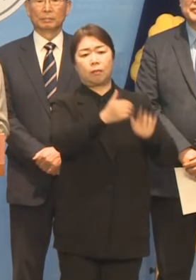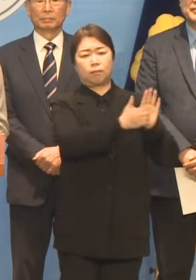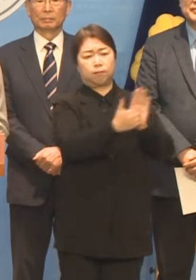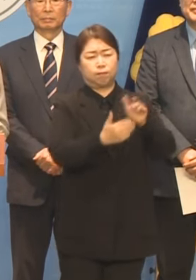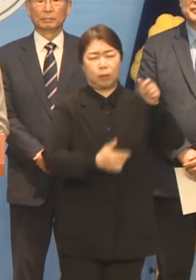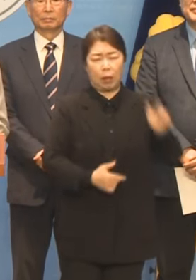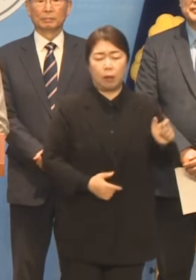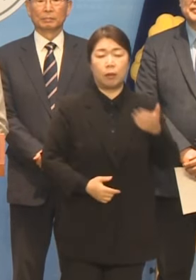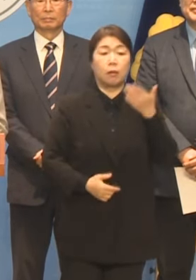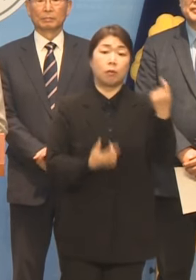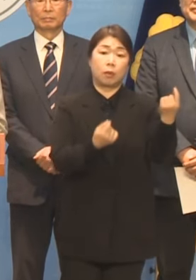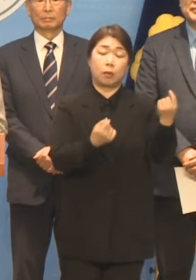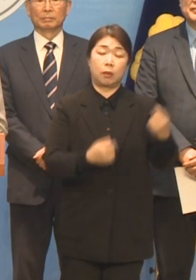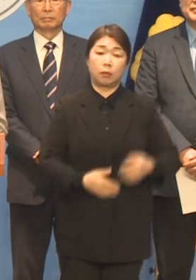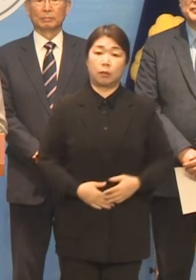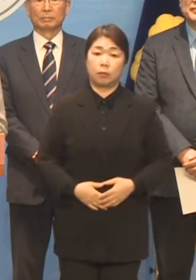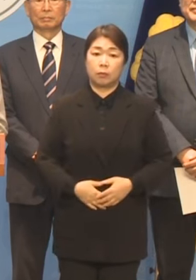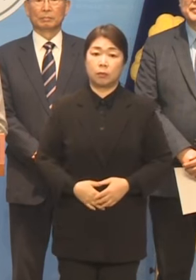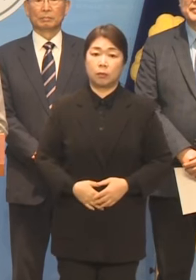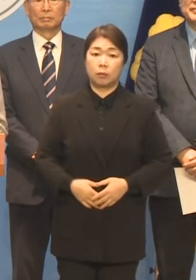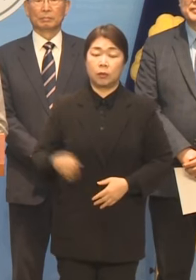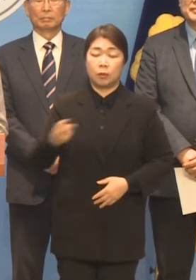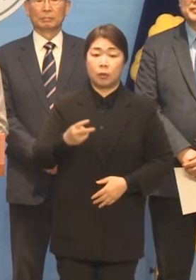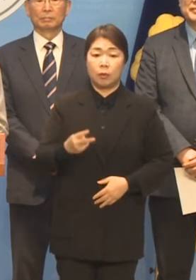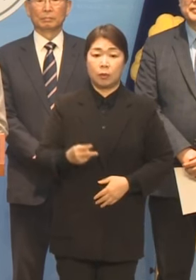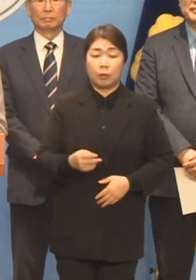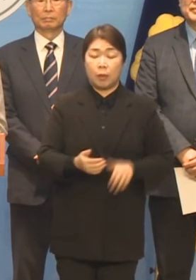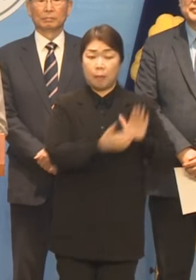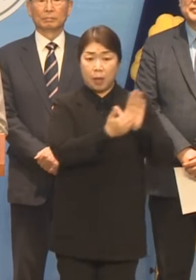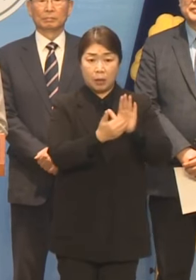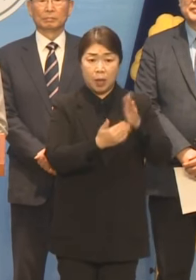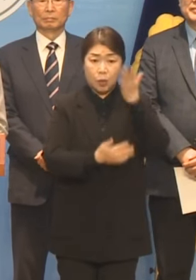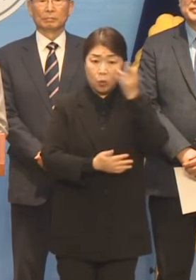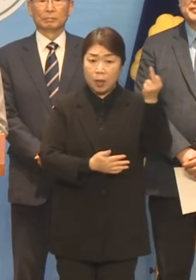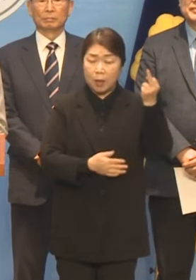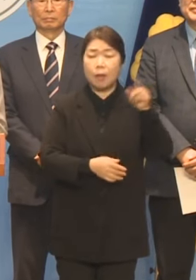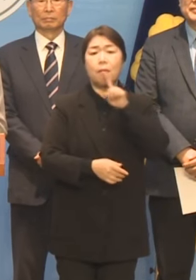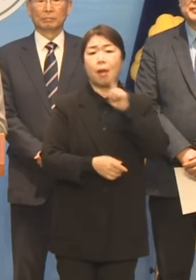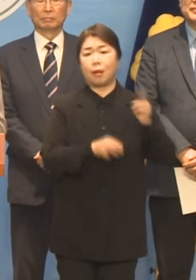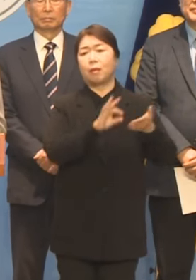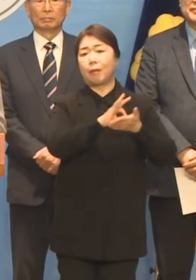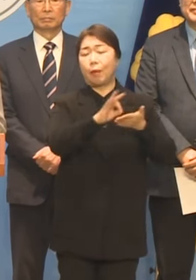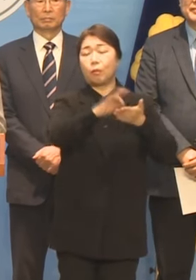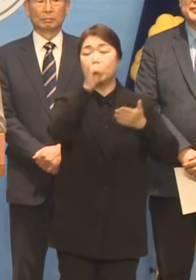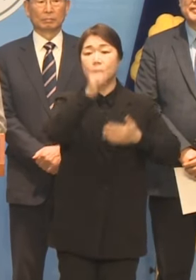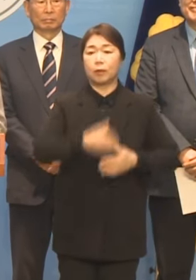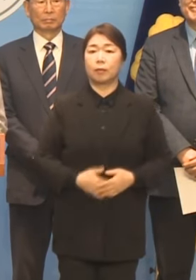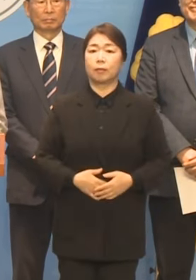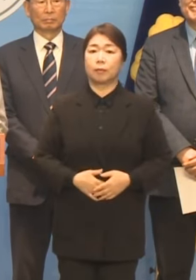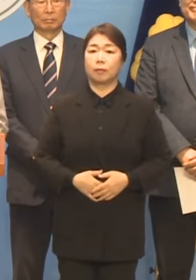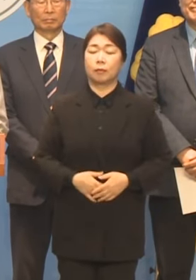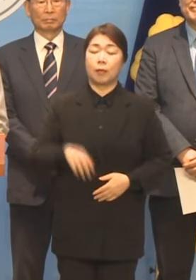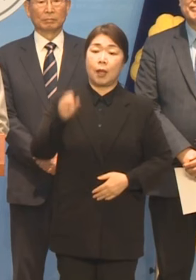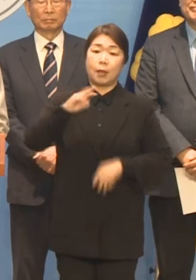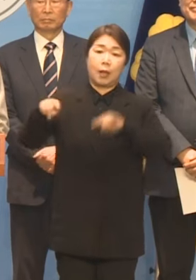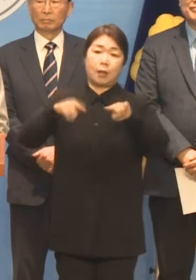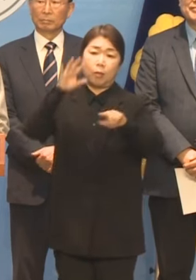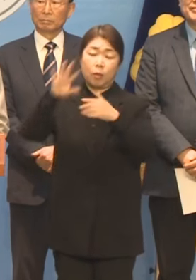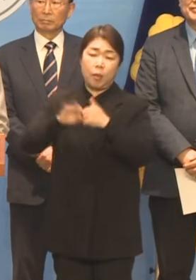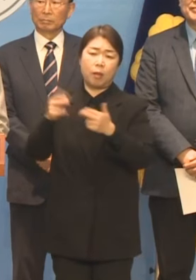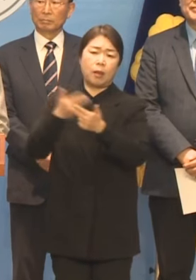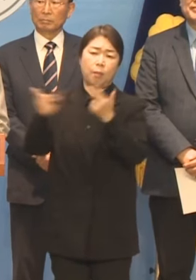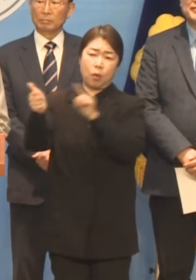있고요 드디어 방탄 용산까지 등장을 했습니다 그리고 야당의 경우에는